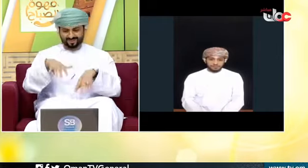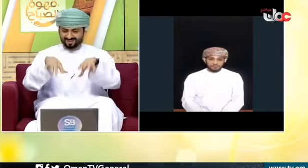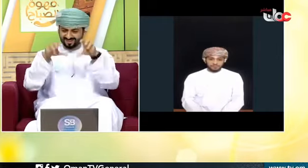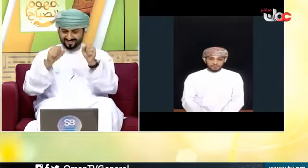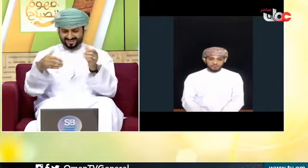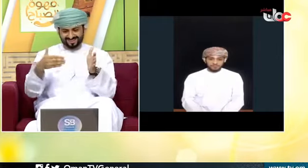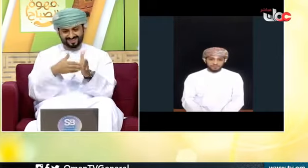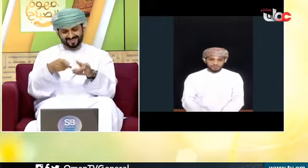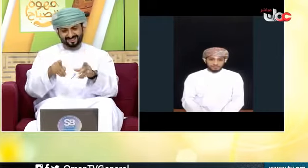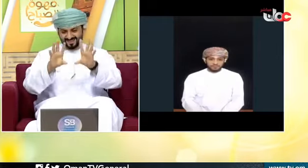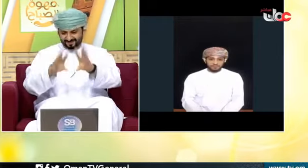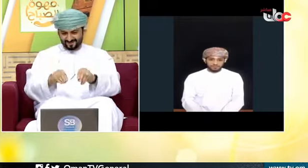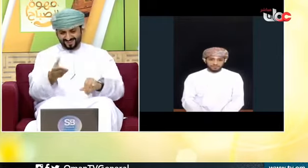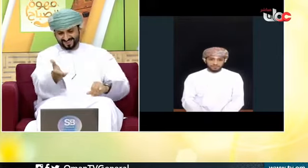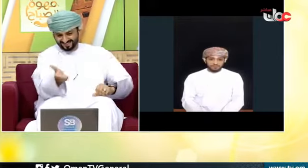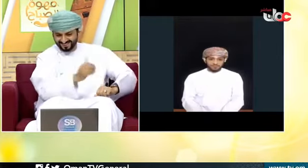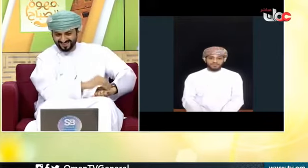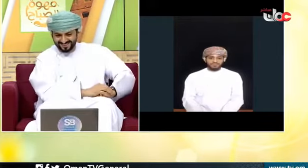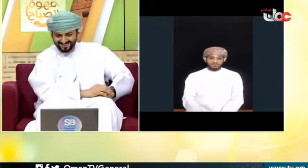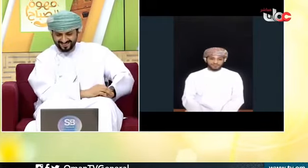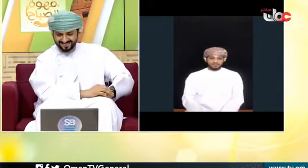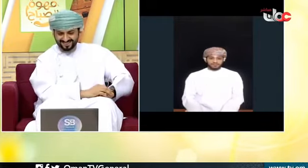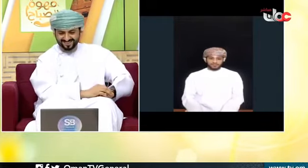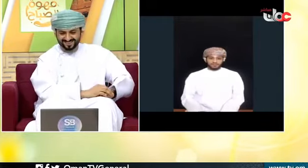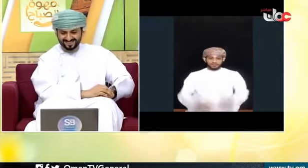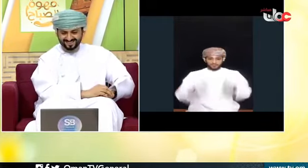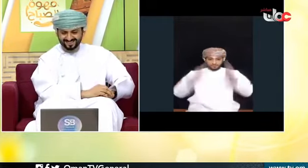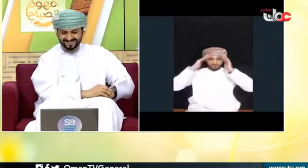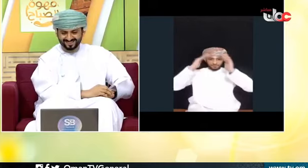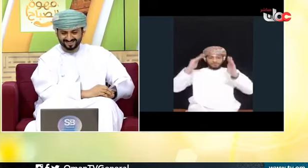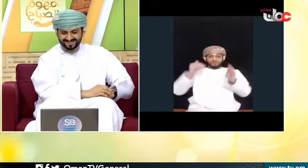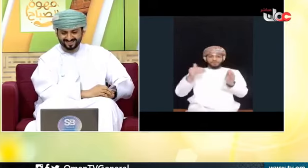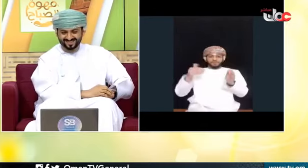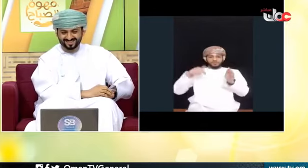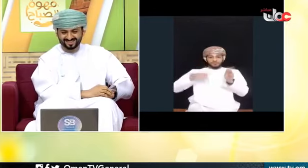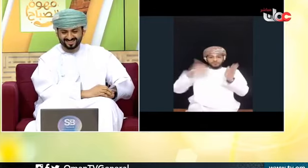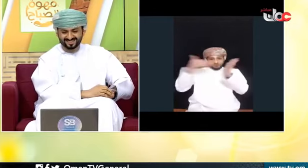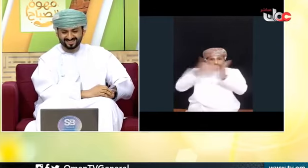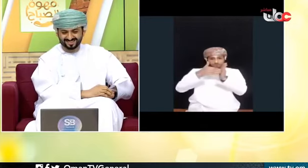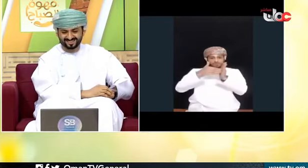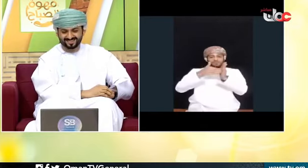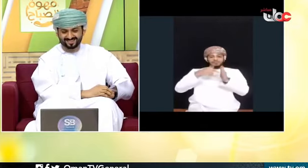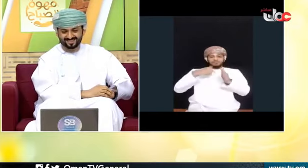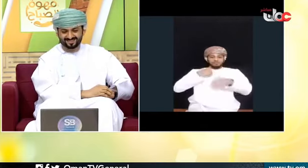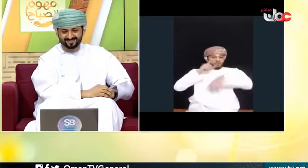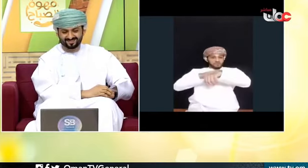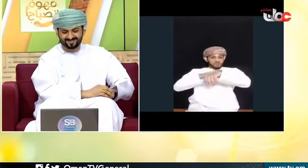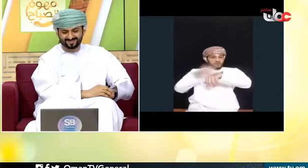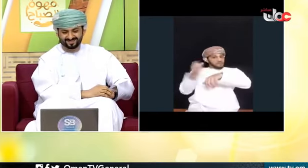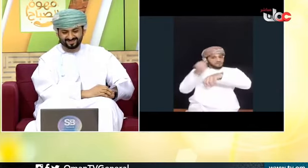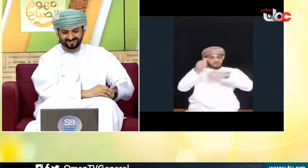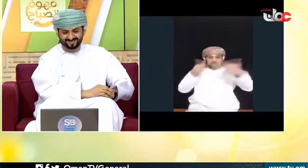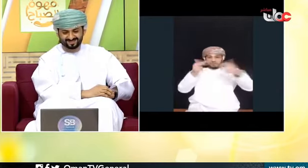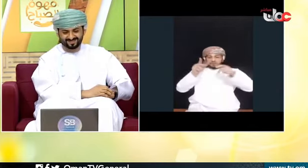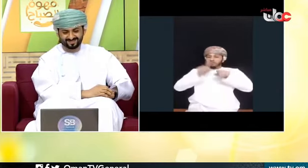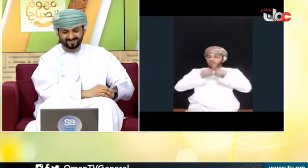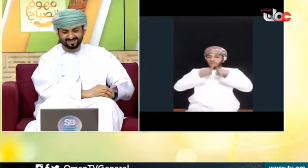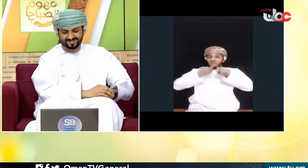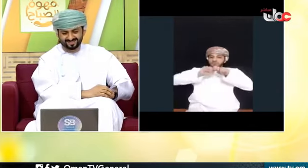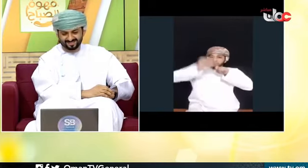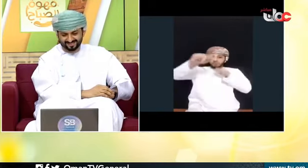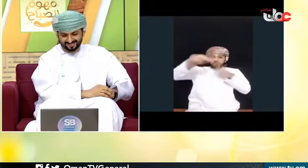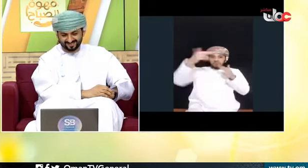الأعمال الرياضية والتثقيف الذاتي. شكرا جزيلا لك ياسر. شكرا جزيلا لكم على هذه الاستضافة، وفي